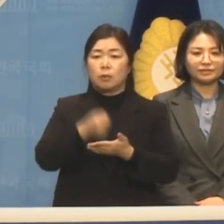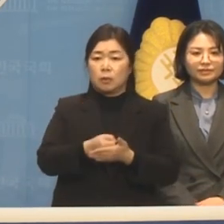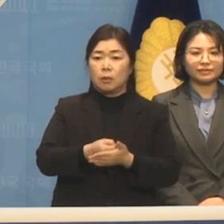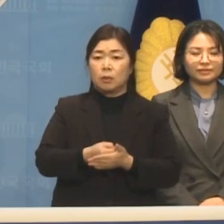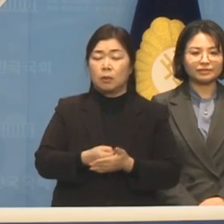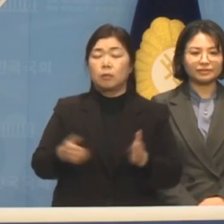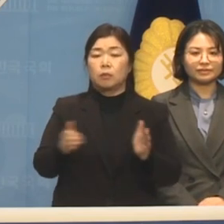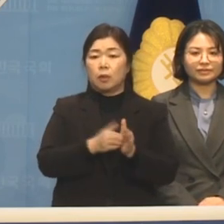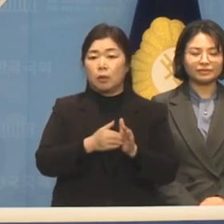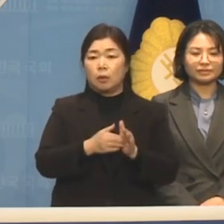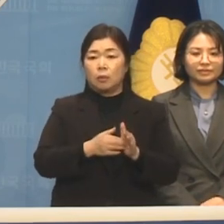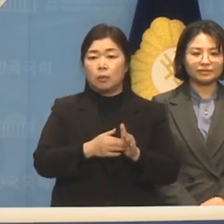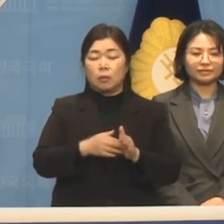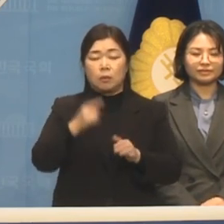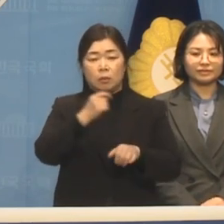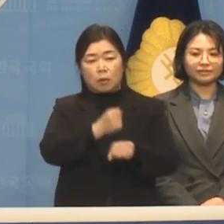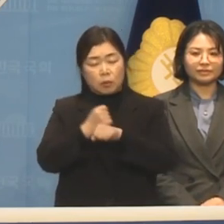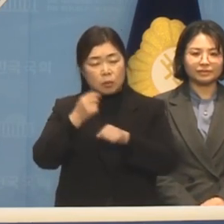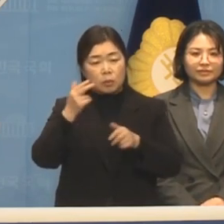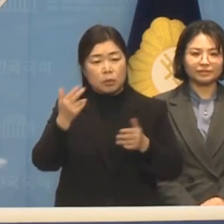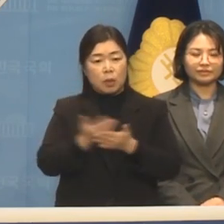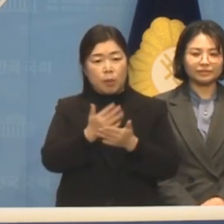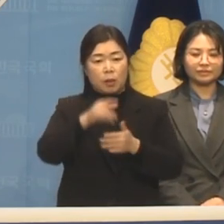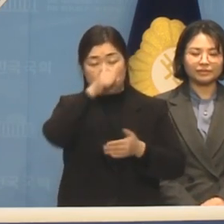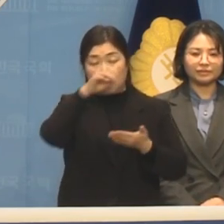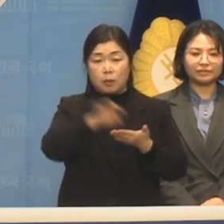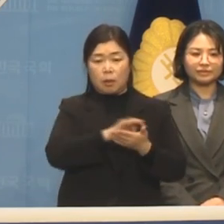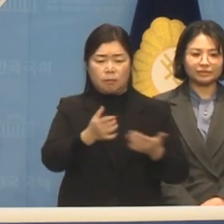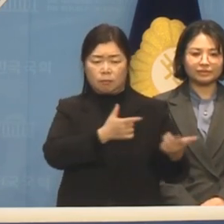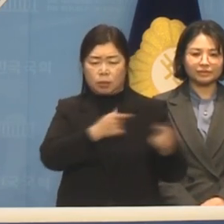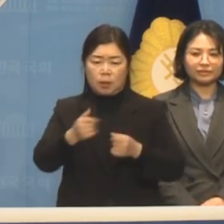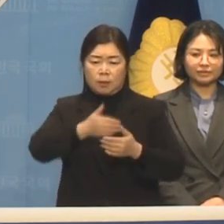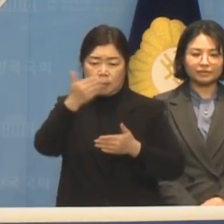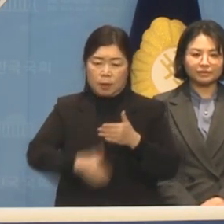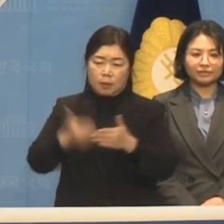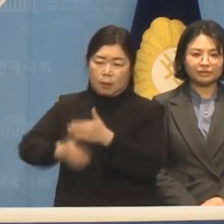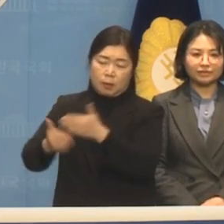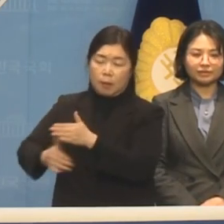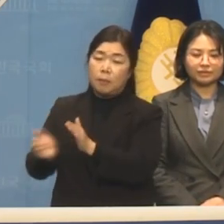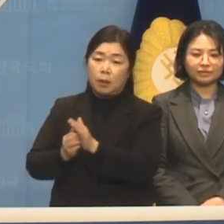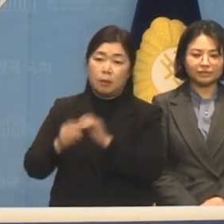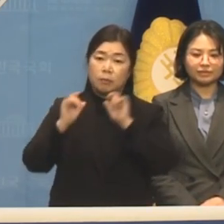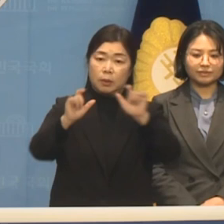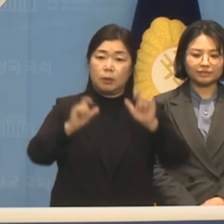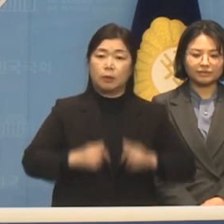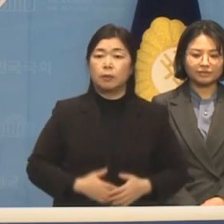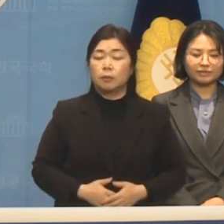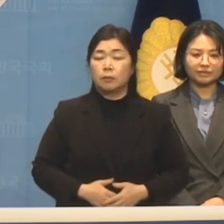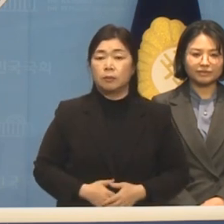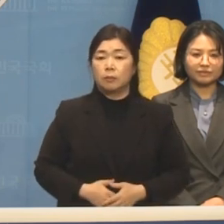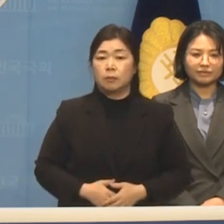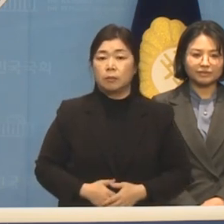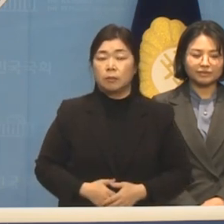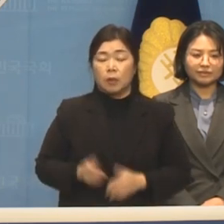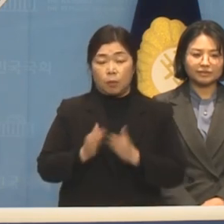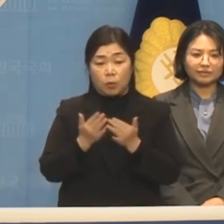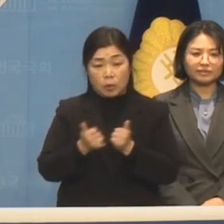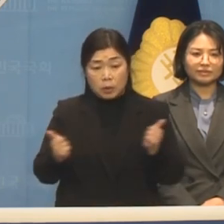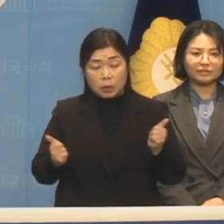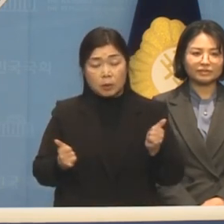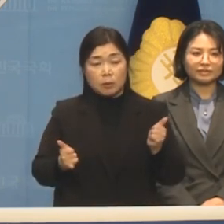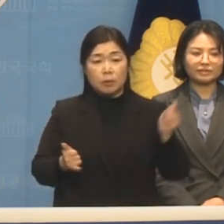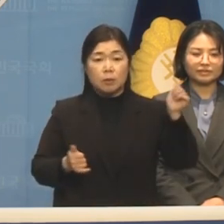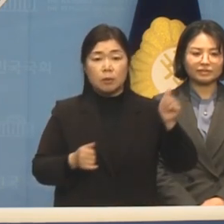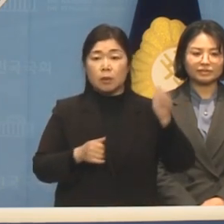졸속적으로 연구 개발 예산을 일괄적으로 삭감하였습니다. R&D 예산 삭감의 당사자인 윤석열